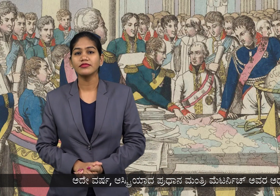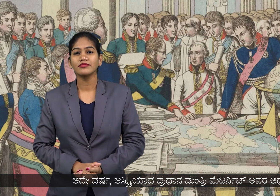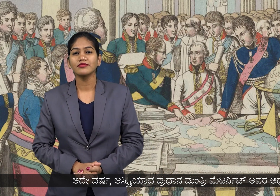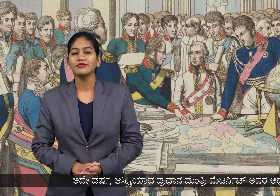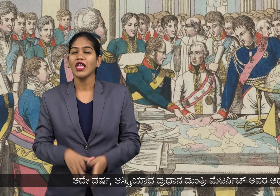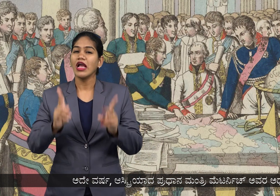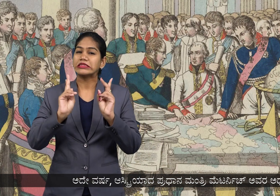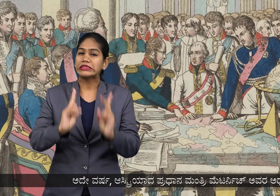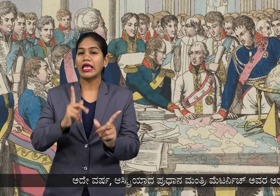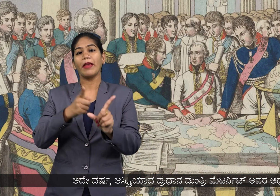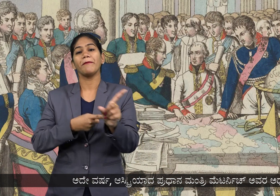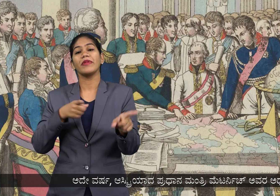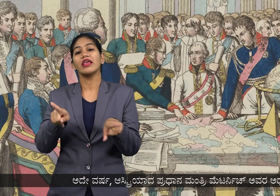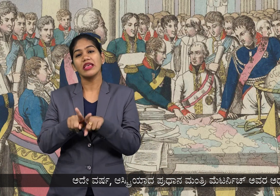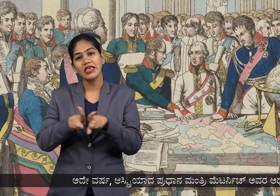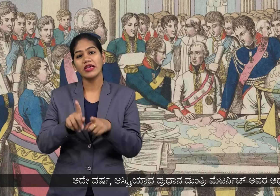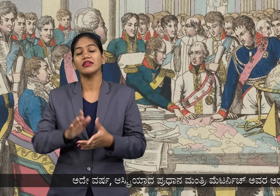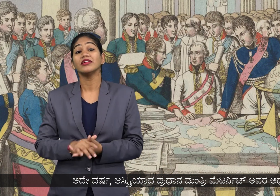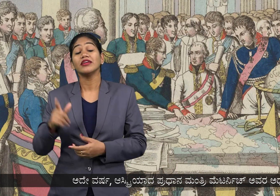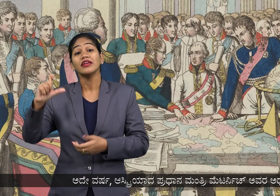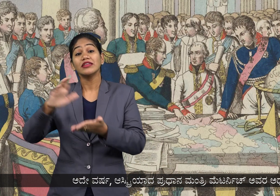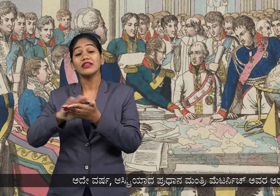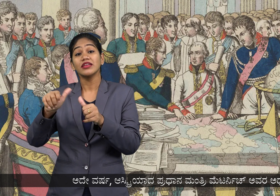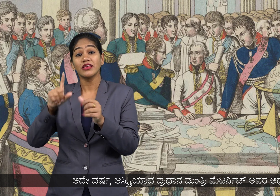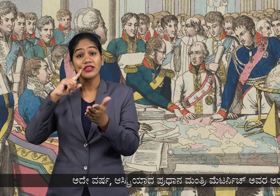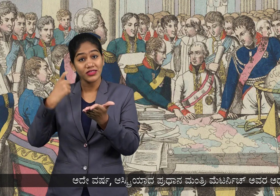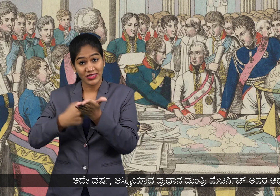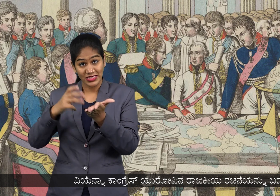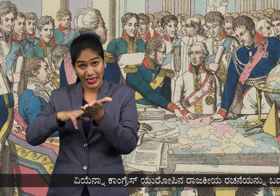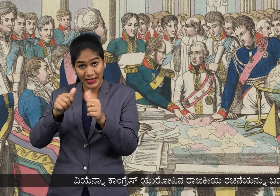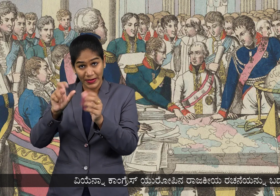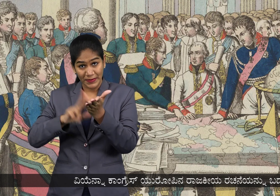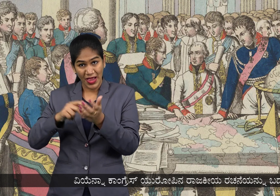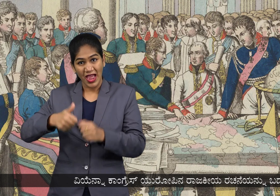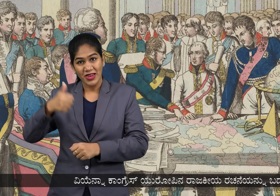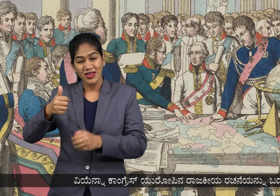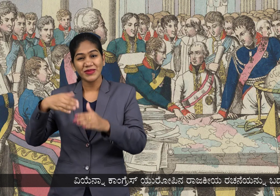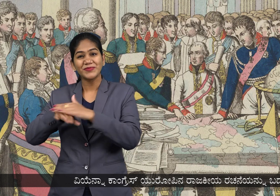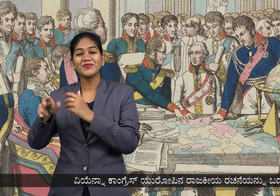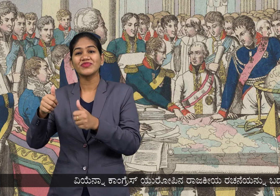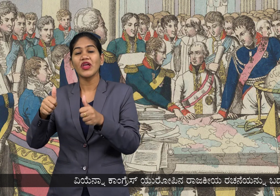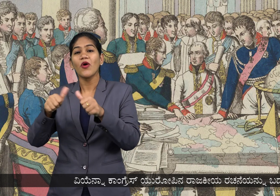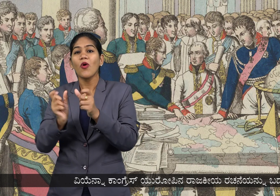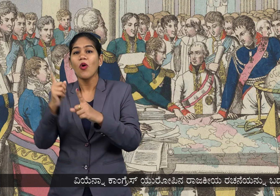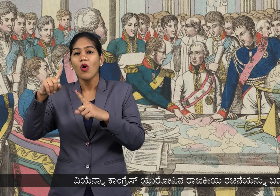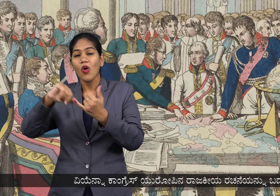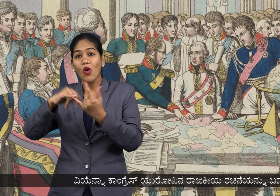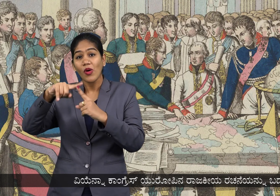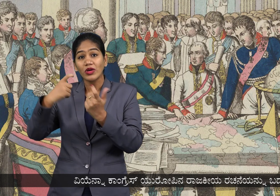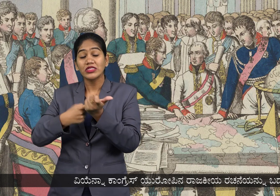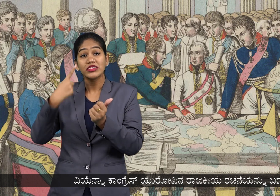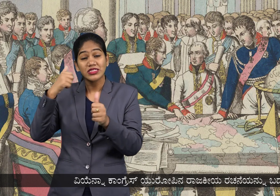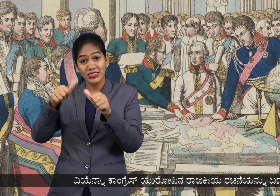ಅದೇ ವರ್ಷ ಆಸ್ಟ್ರಿಯಾದ ಪ್ರಧಾನಮಂತ್ರಿ ಮೆಟರ್ನಿಚ್ ಅವರ ಅಧ್ಯಕ್ಷತೆಯಲ್ಲಿ ವಿಯೆನ್ನಾ ಕಾಂಗ್ರೆಸ್ ಯುರೋಪಿನ ರಾಜಕೀಯ